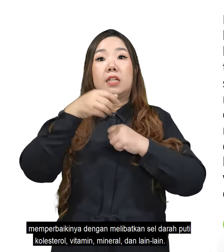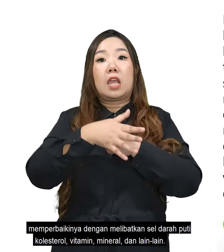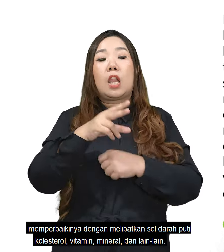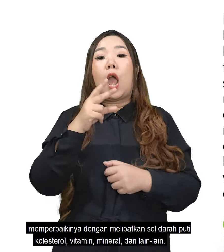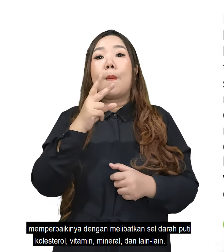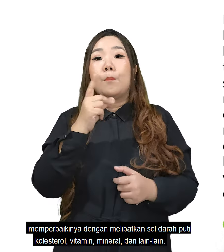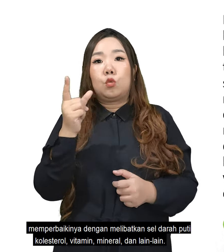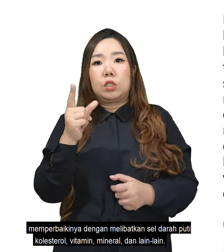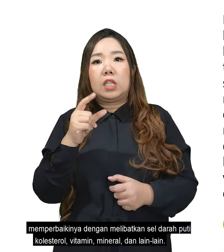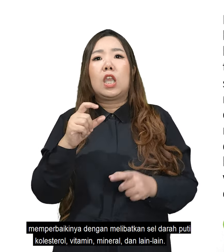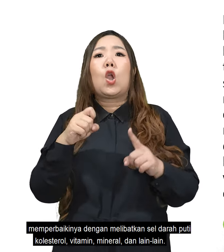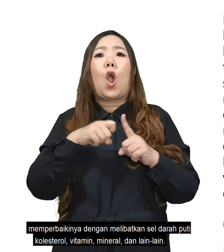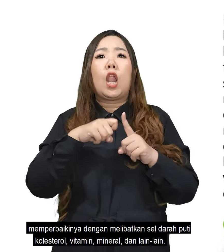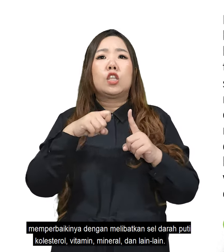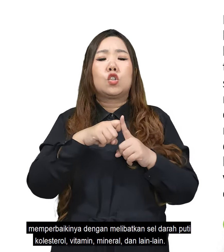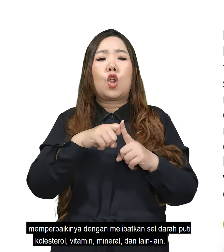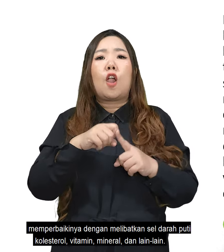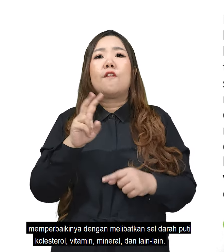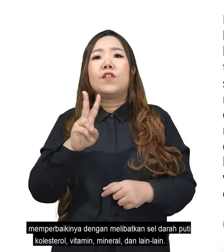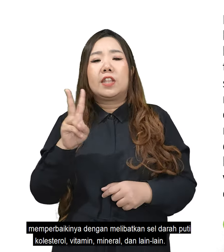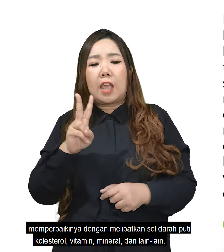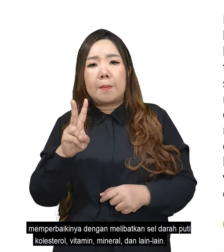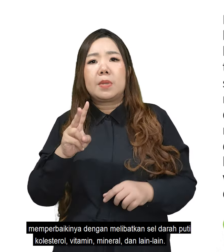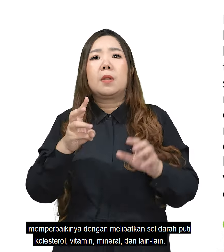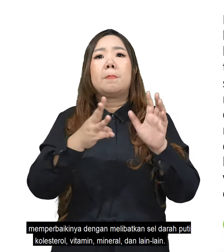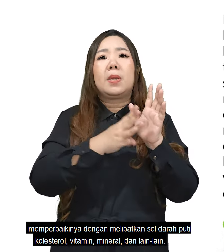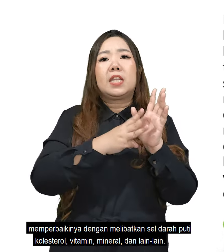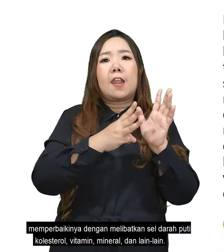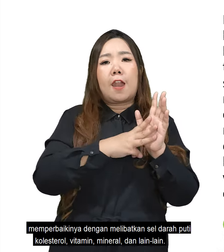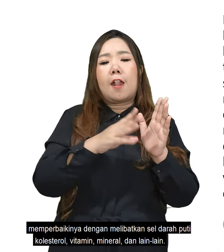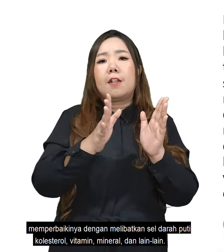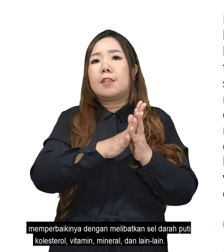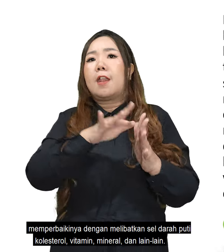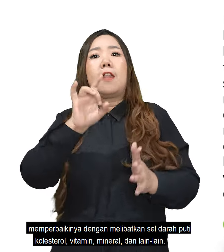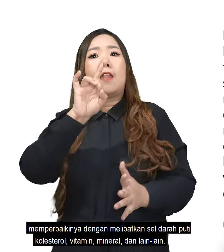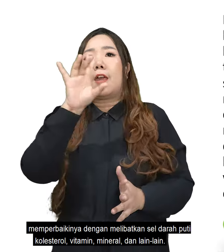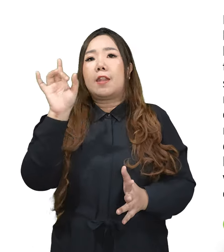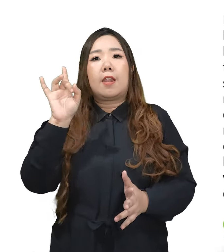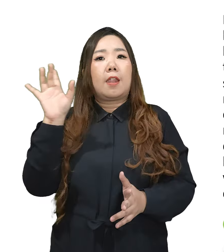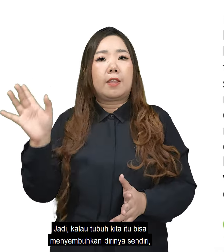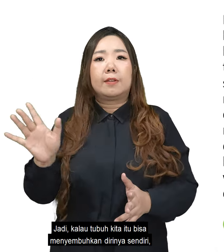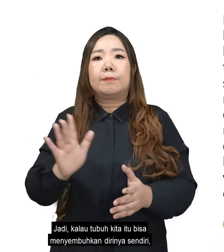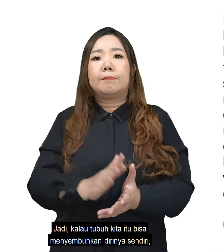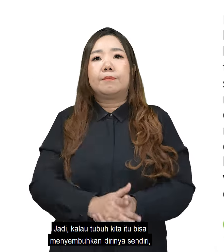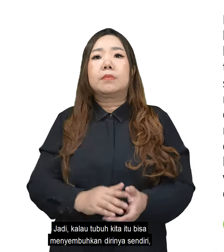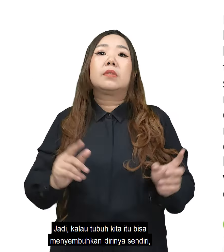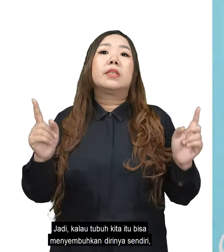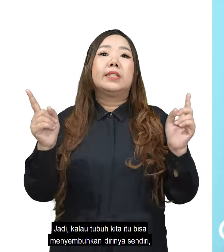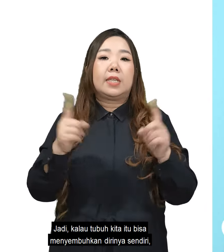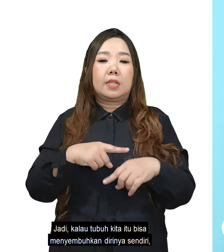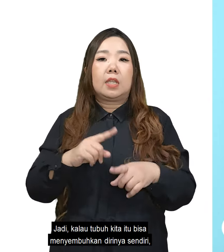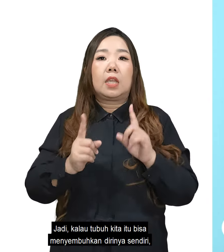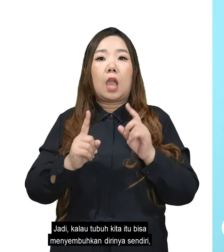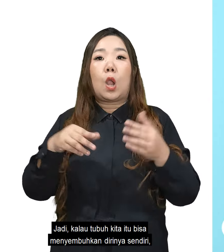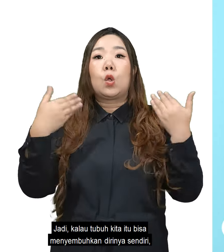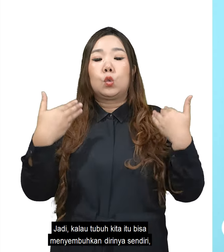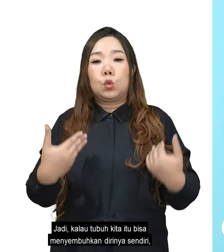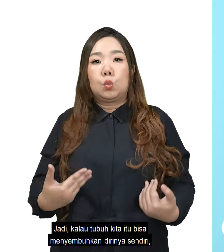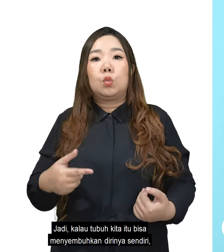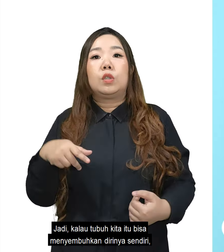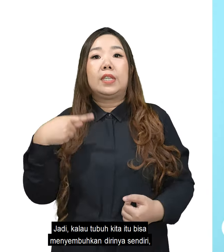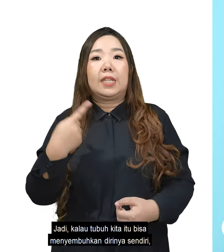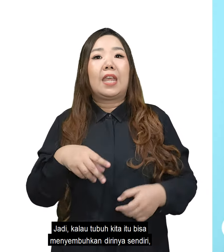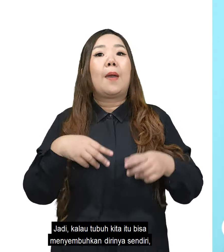kolesterol vitamin mineral dan lain-lain Jadi kalau